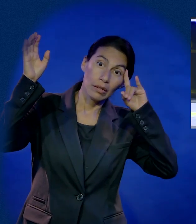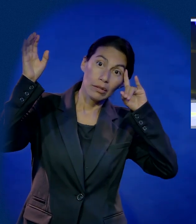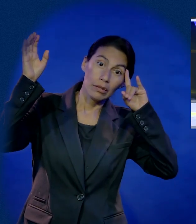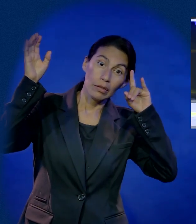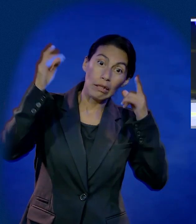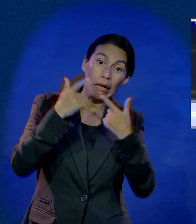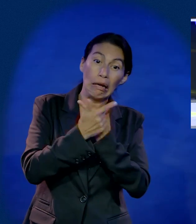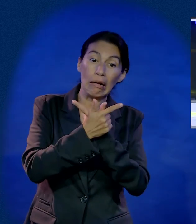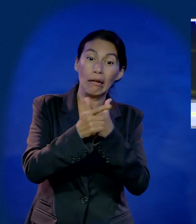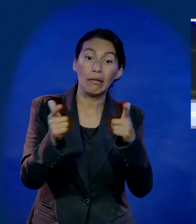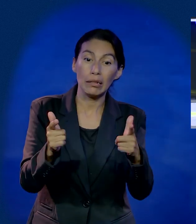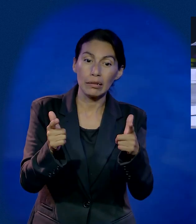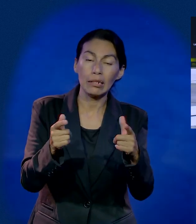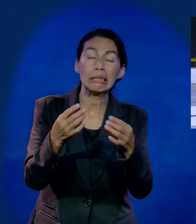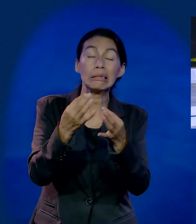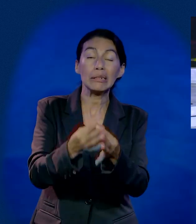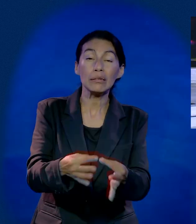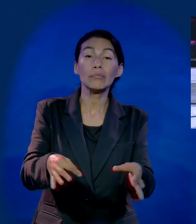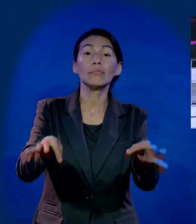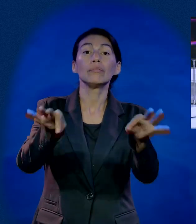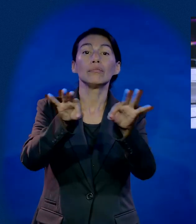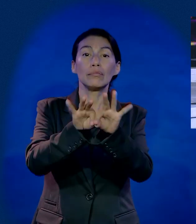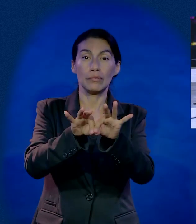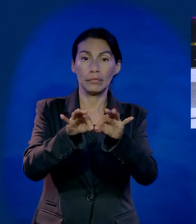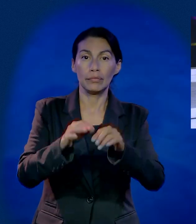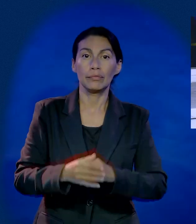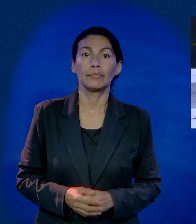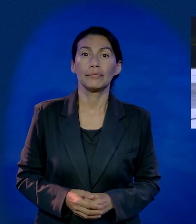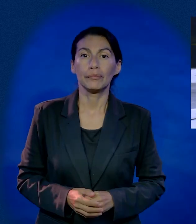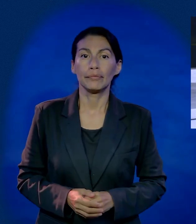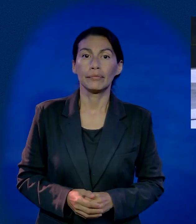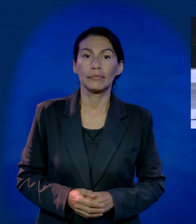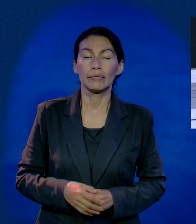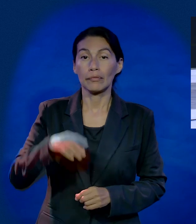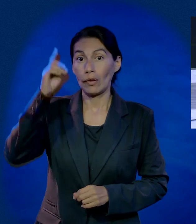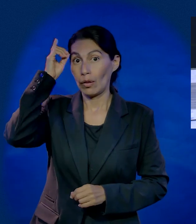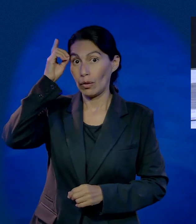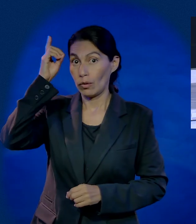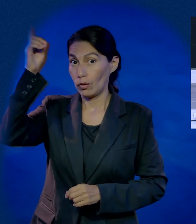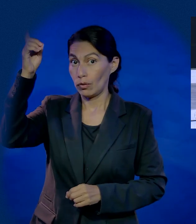y Satanás, el elemento libertad es clave en todo esto.